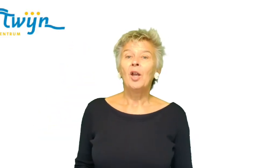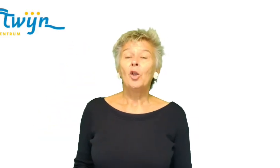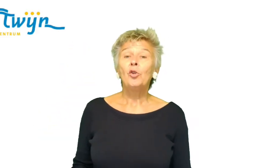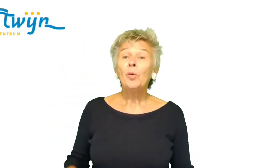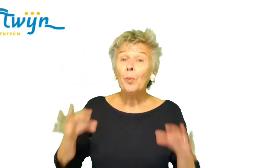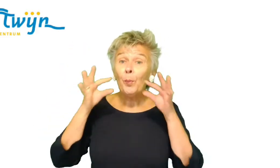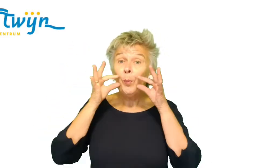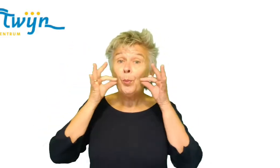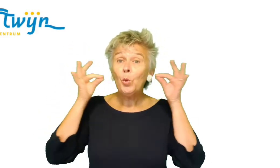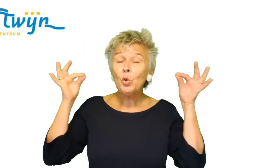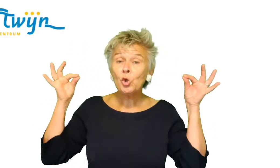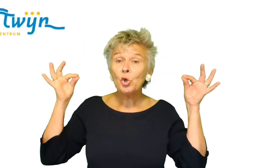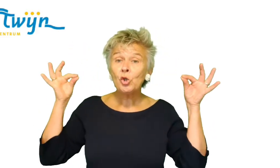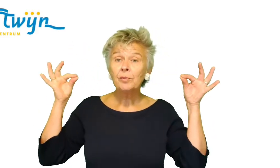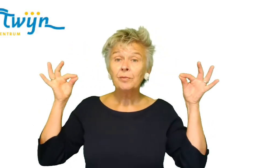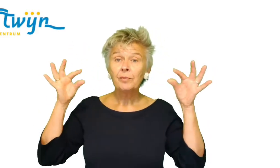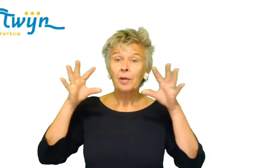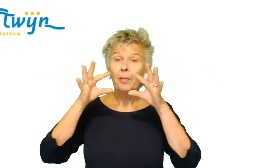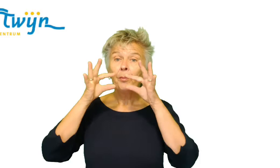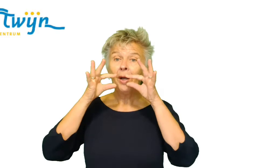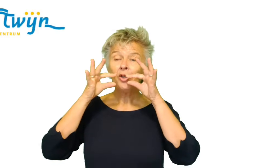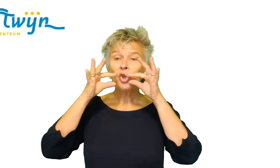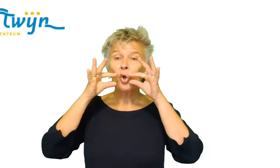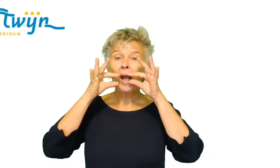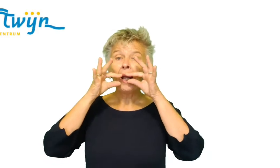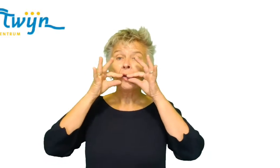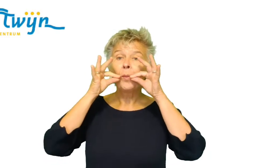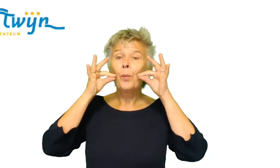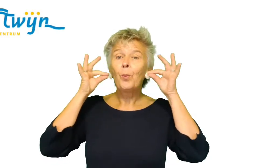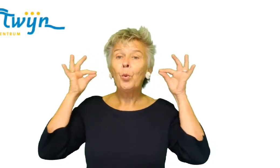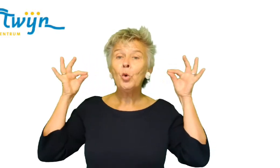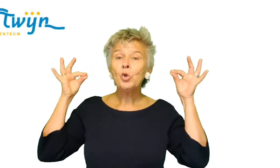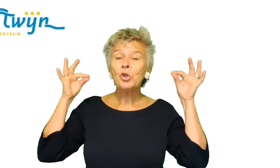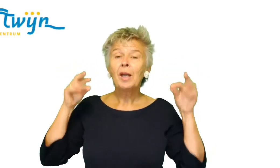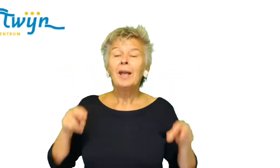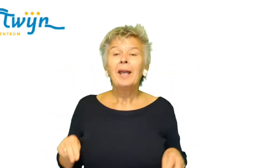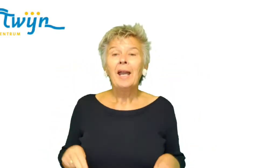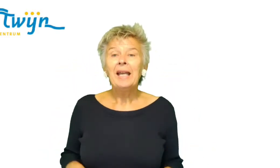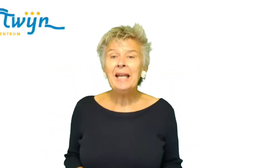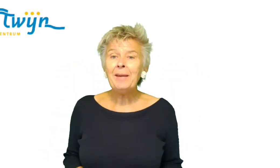De poes pak de snor aan. De poes liep.